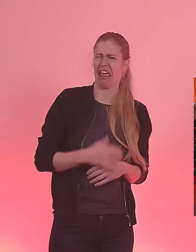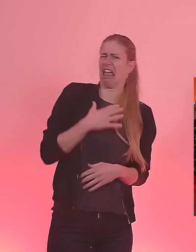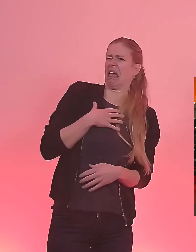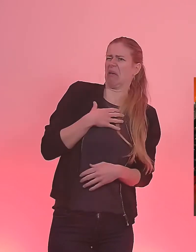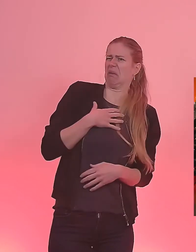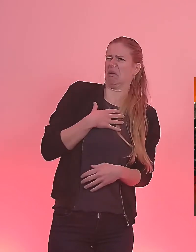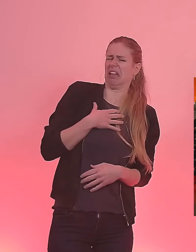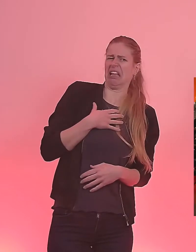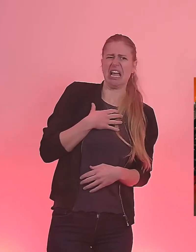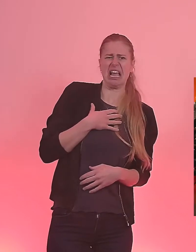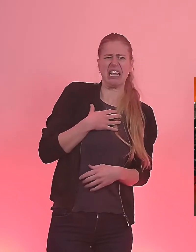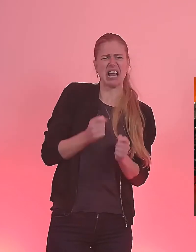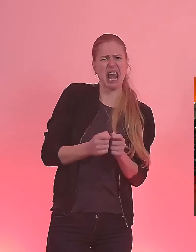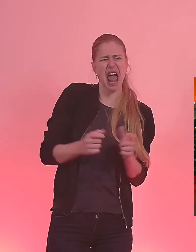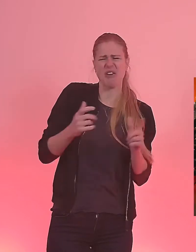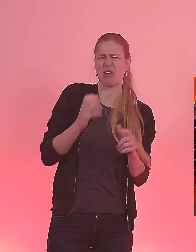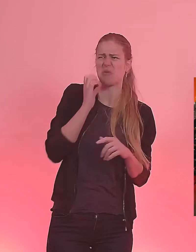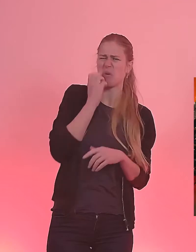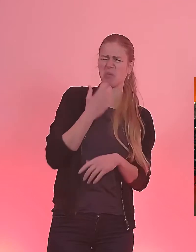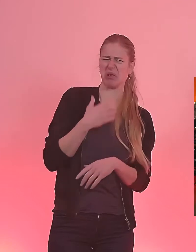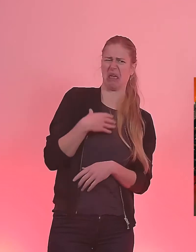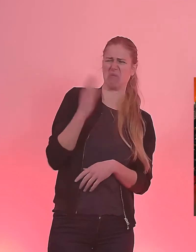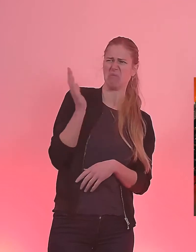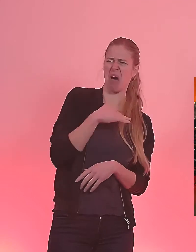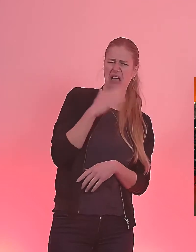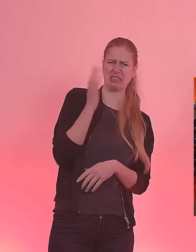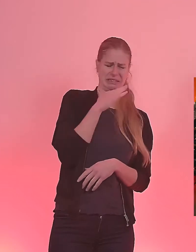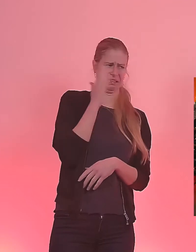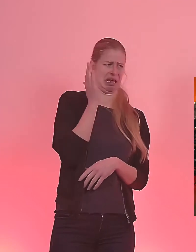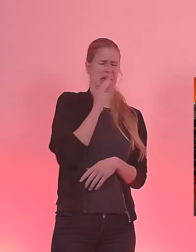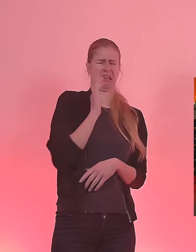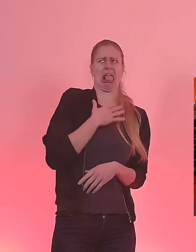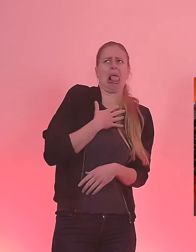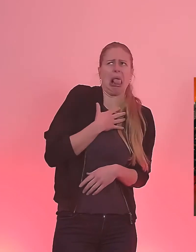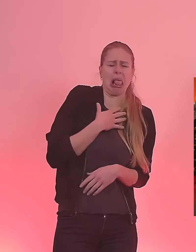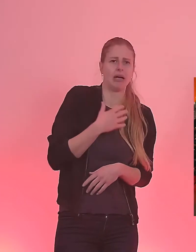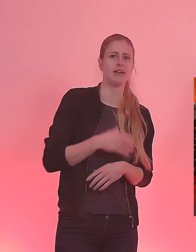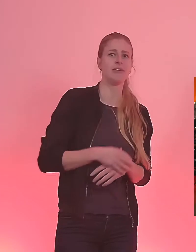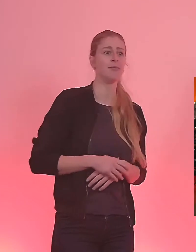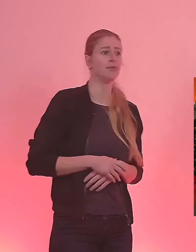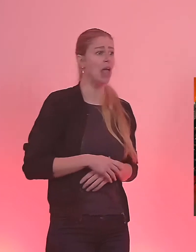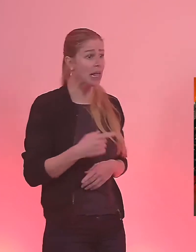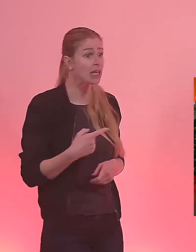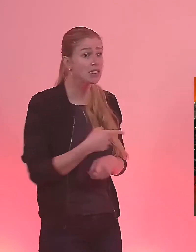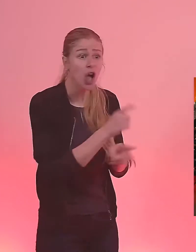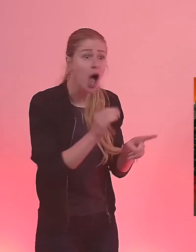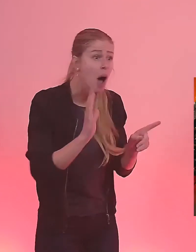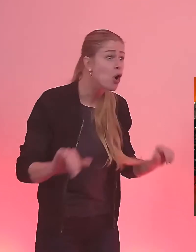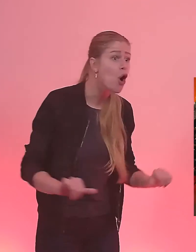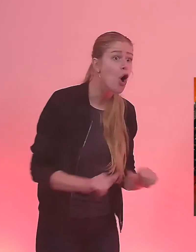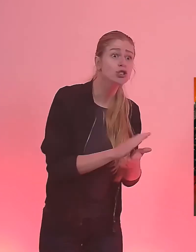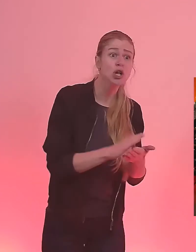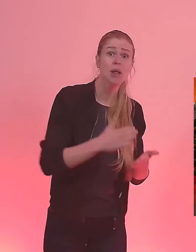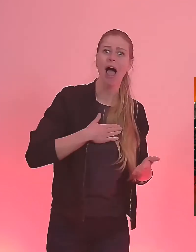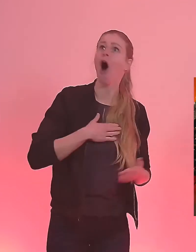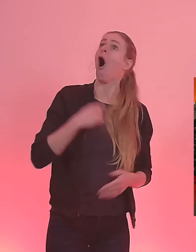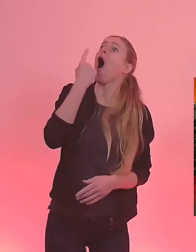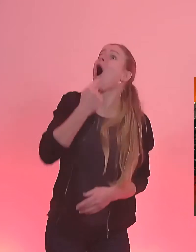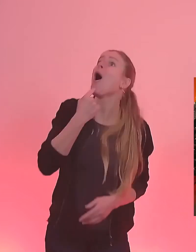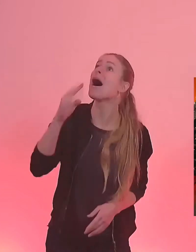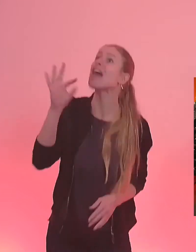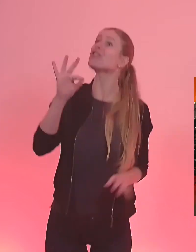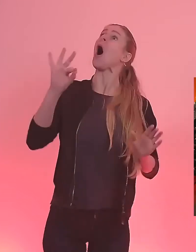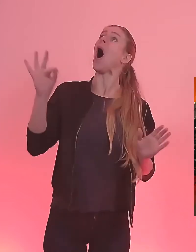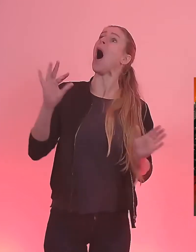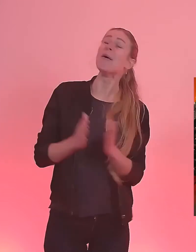luier gepoefd. Eeuw, dat stinkt. Ja. Hey, zijn jullie al begonnen van mij? Opa,